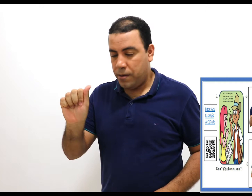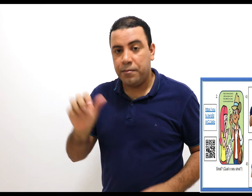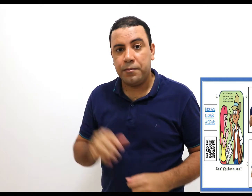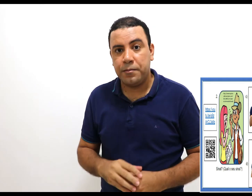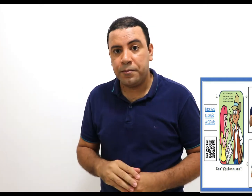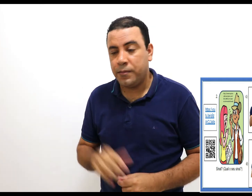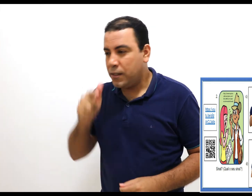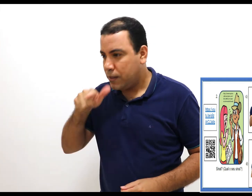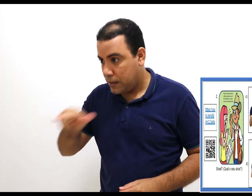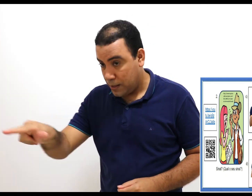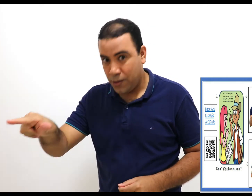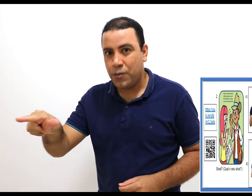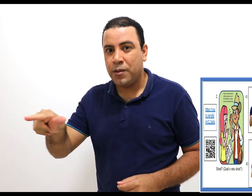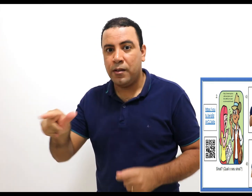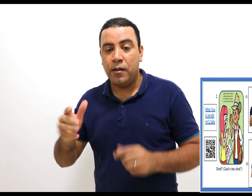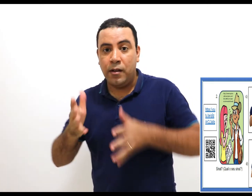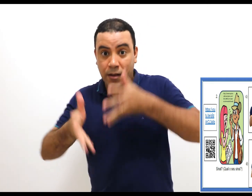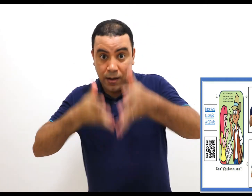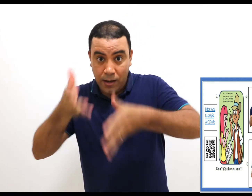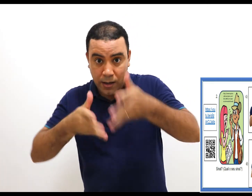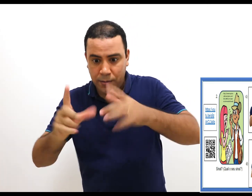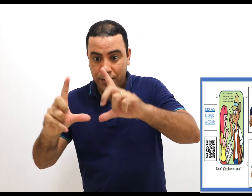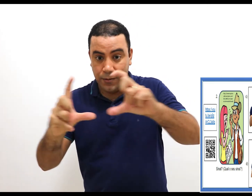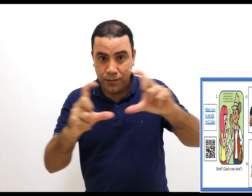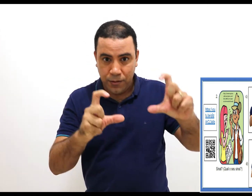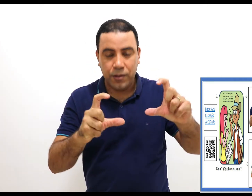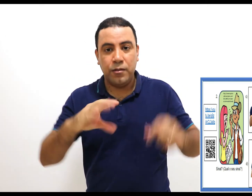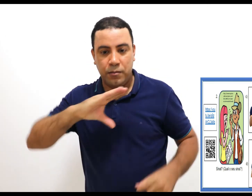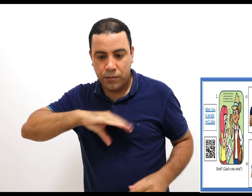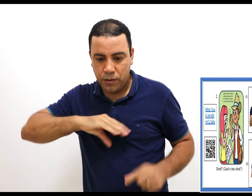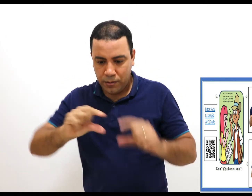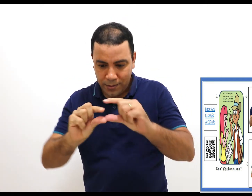Linguísticos, em libras e português. B.